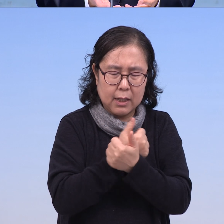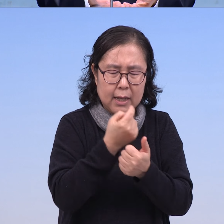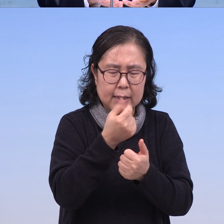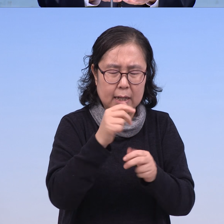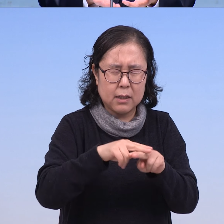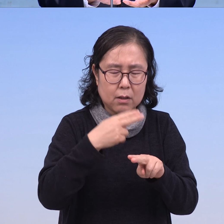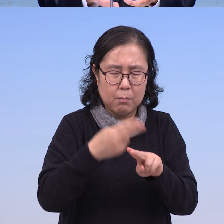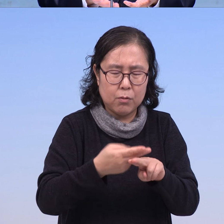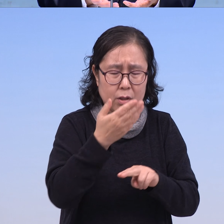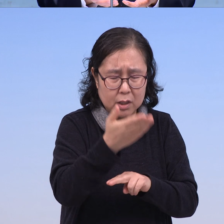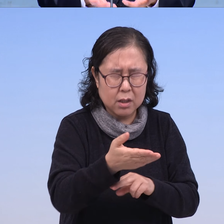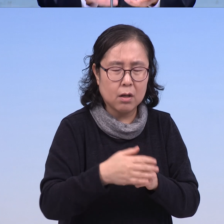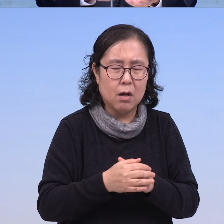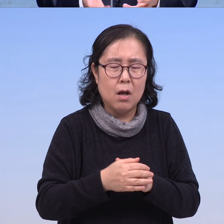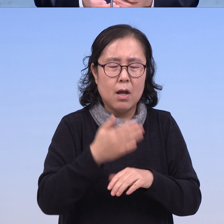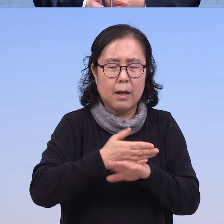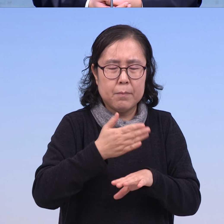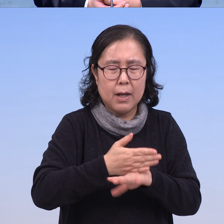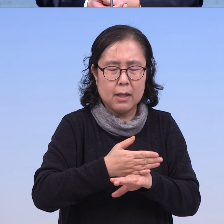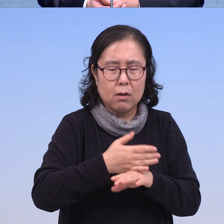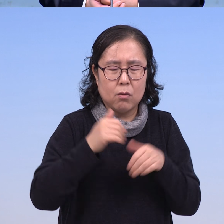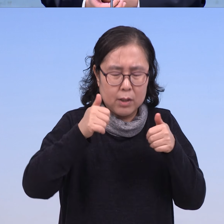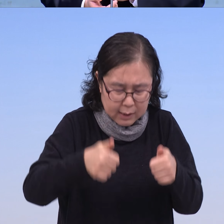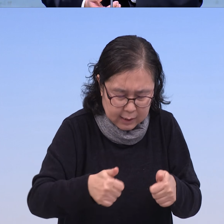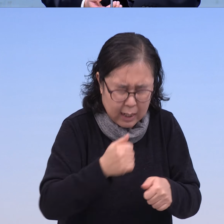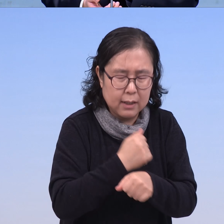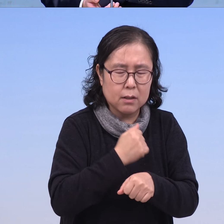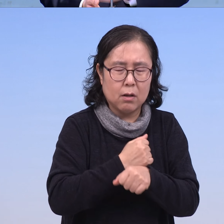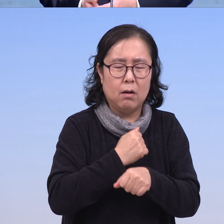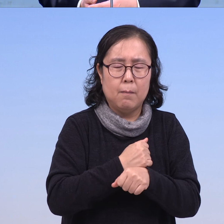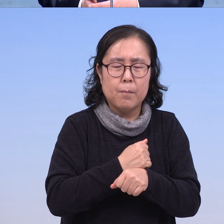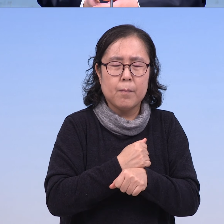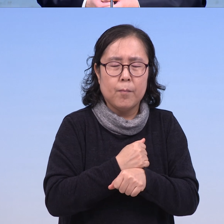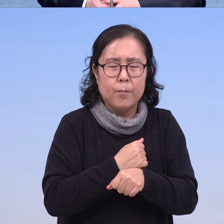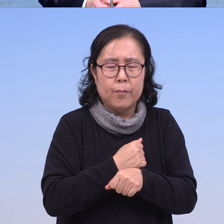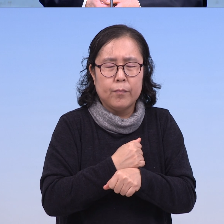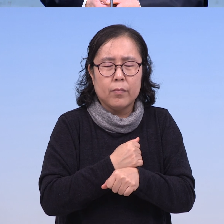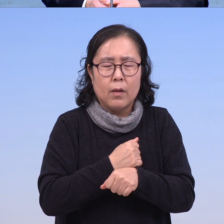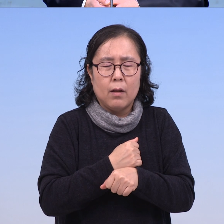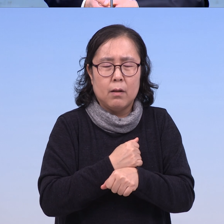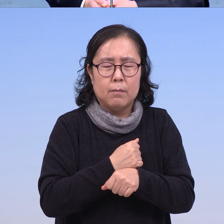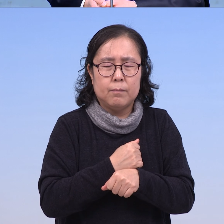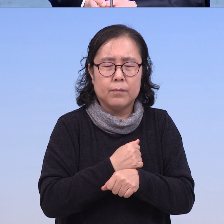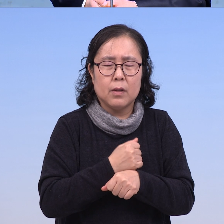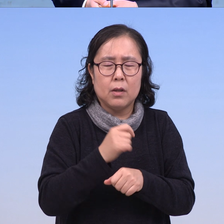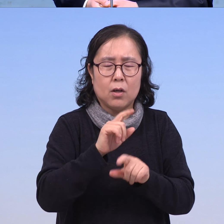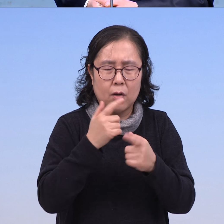작은 조그만한 그 선물 하나 드리는 거, 감사하다고 인사 한번 하는 거,